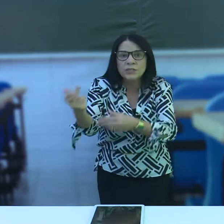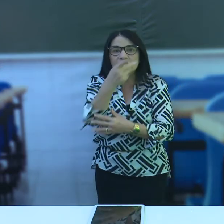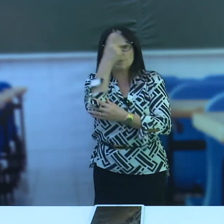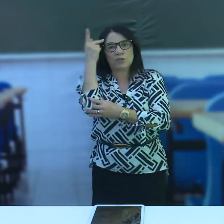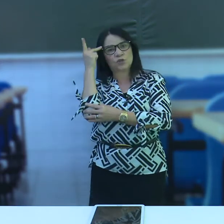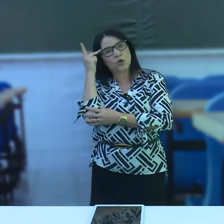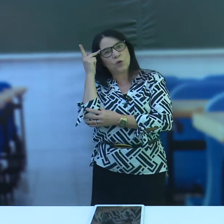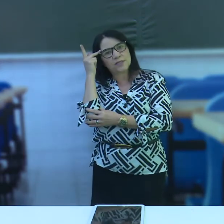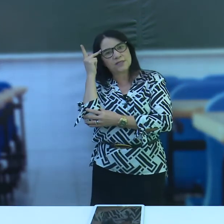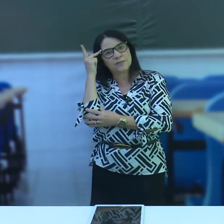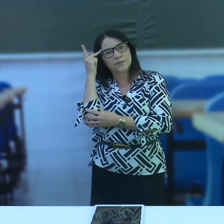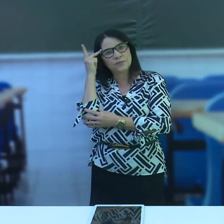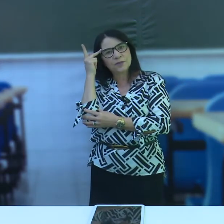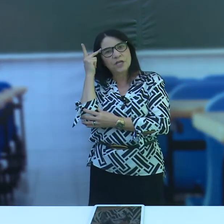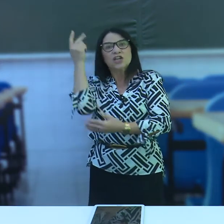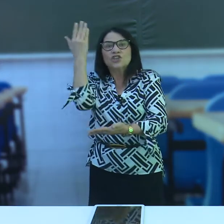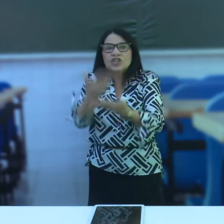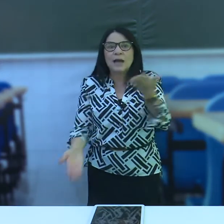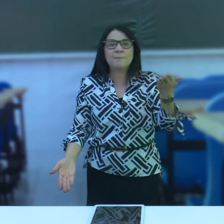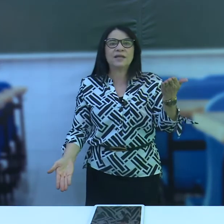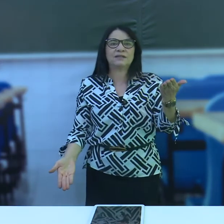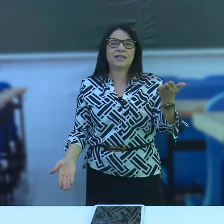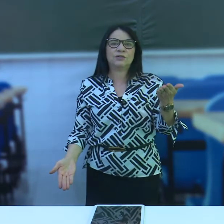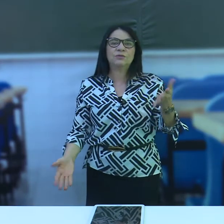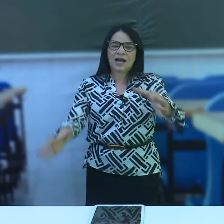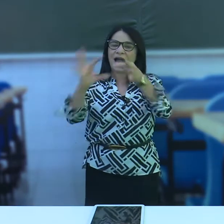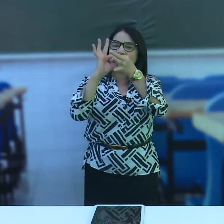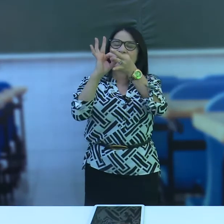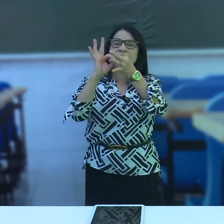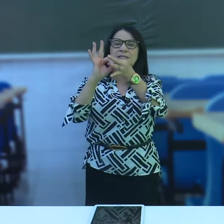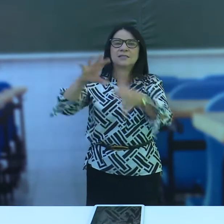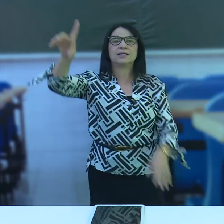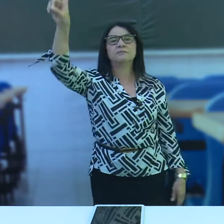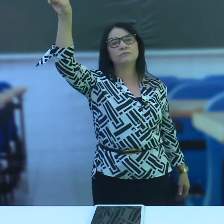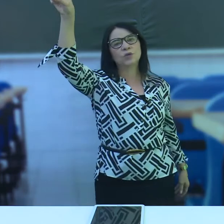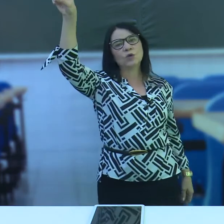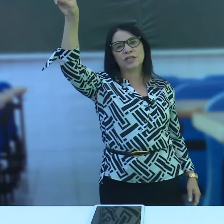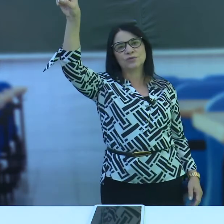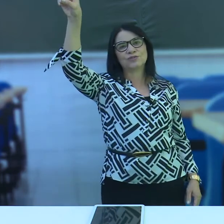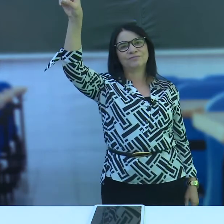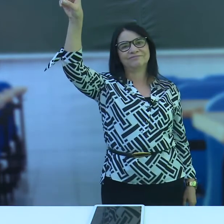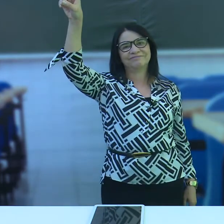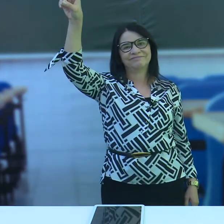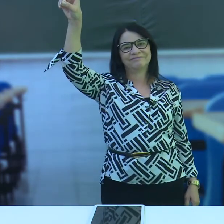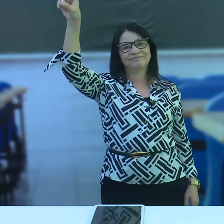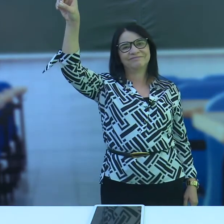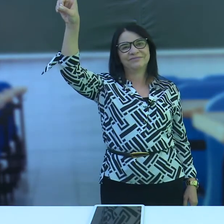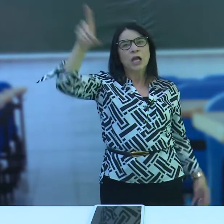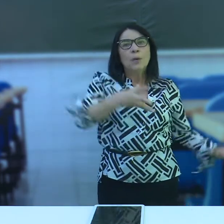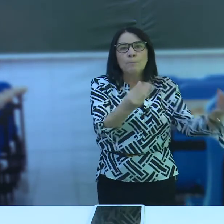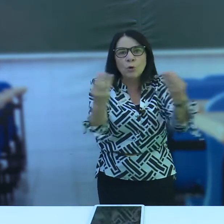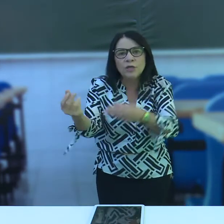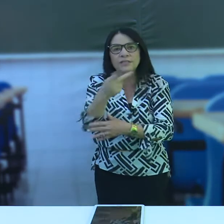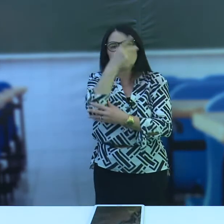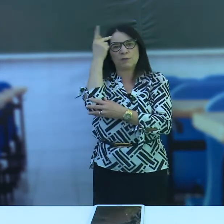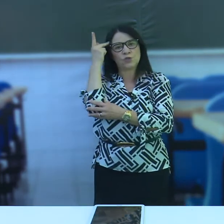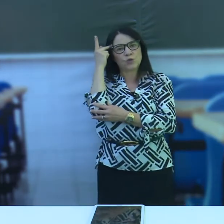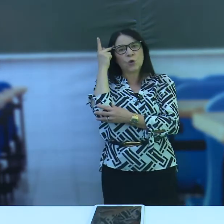Muitas pessoas já perderam a aliança com Deus. Muitas